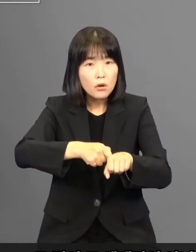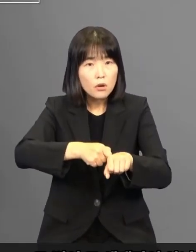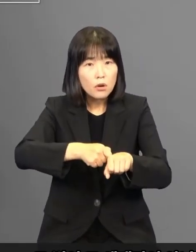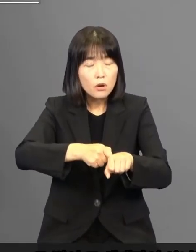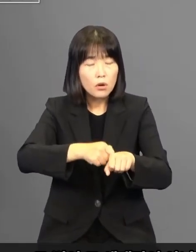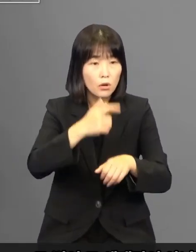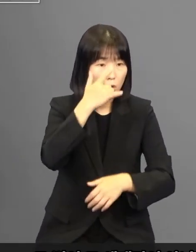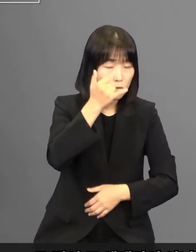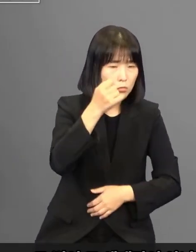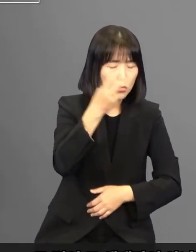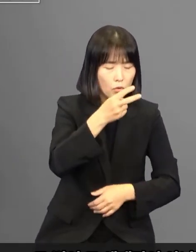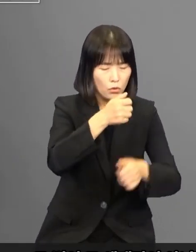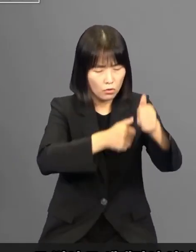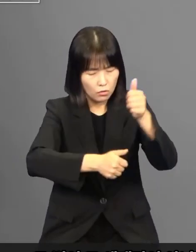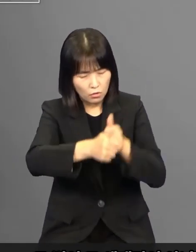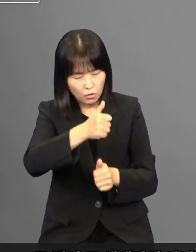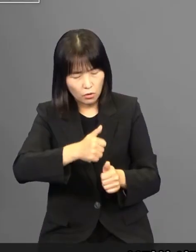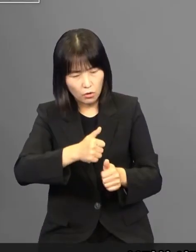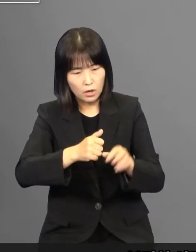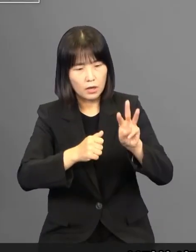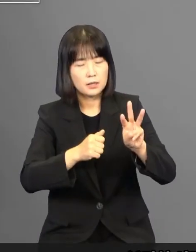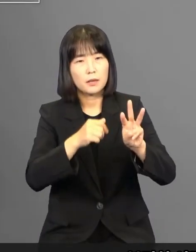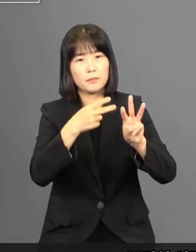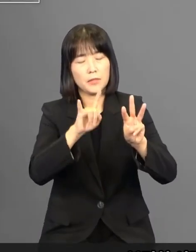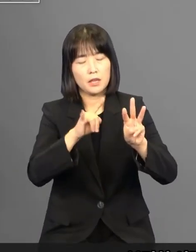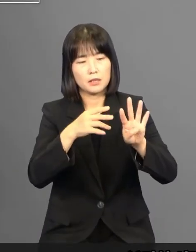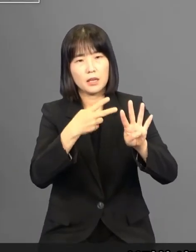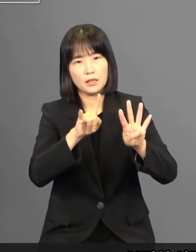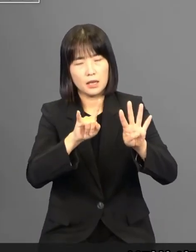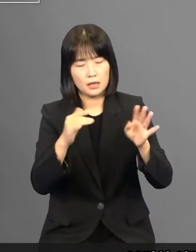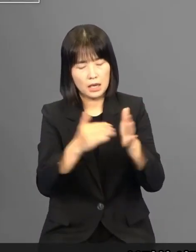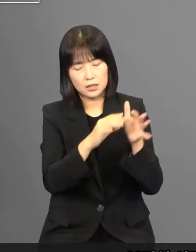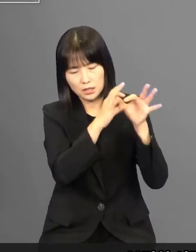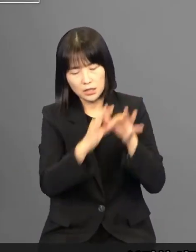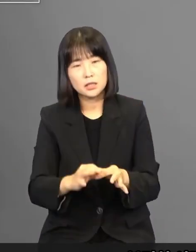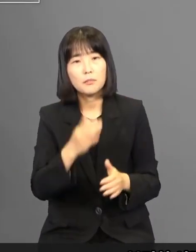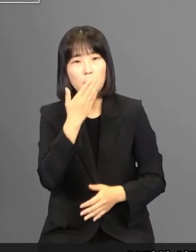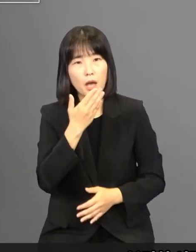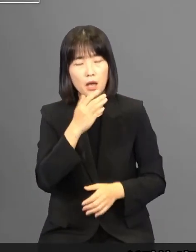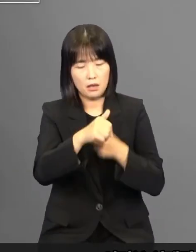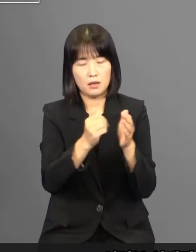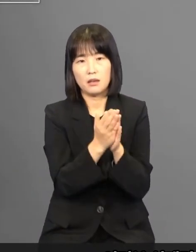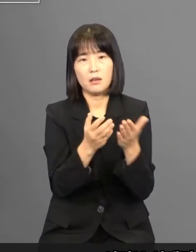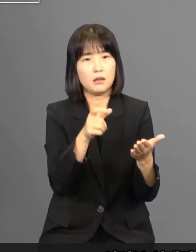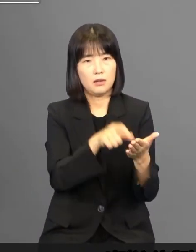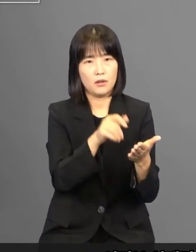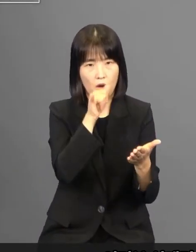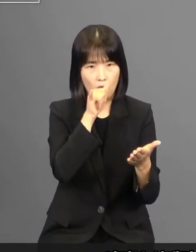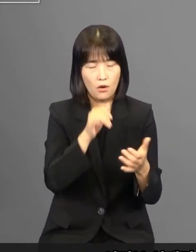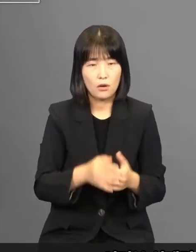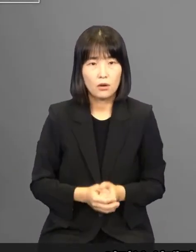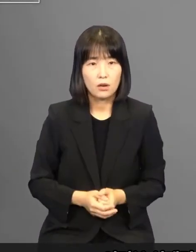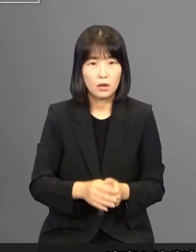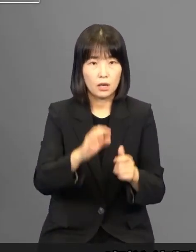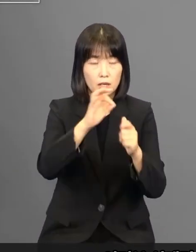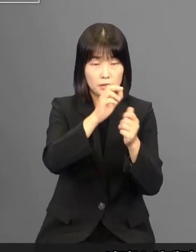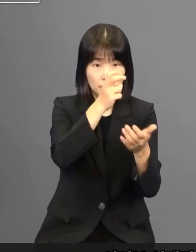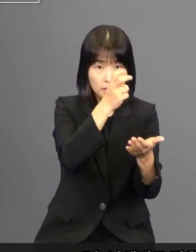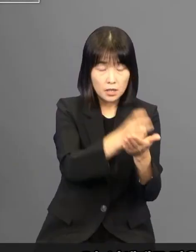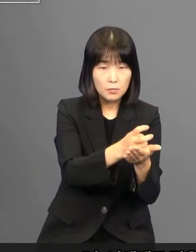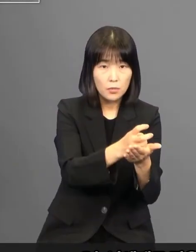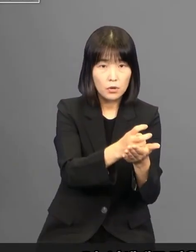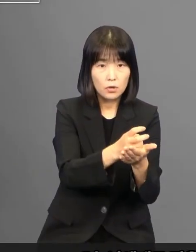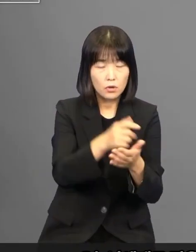아니라 3세대까지 이어질 수 있다라고 분명히 성경은 말씀하고 있어요. 여러분, 십계명은 구약의 율법이